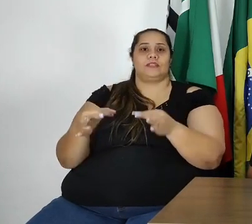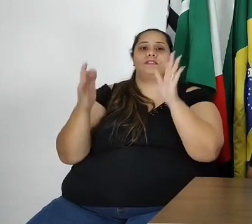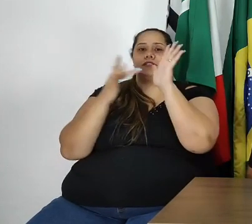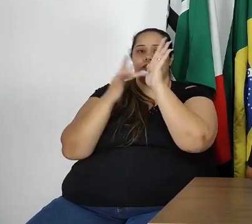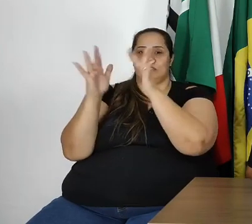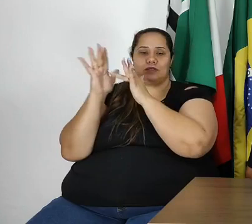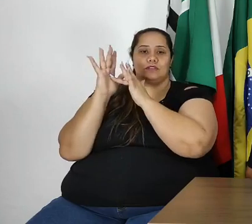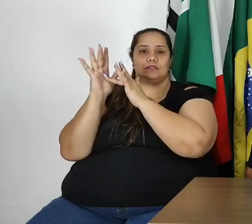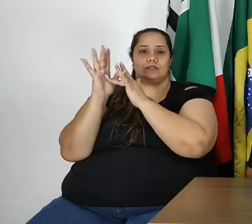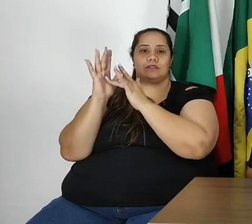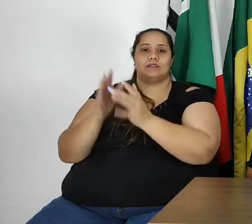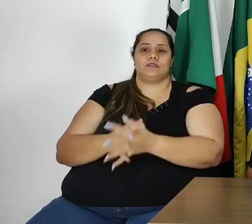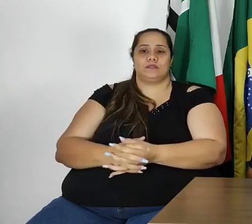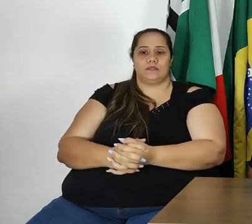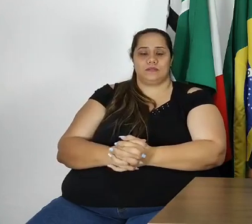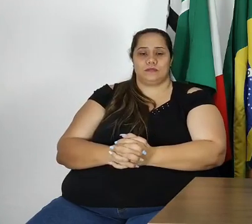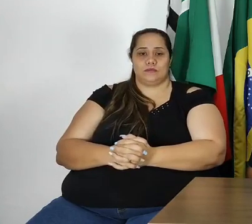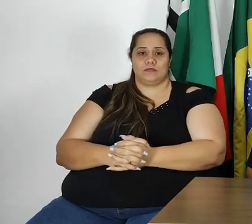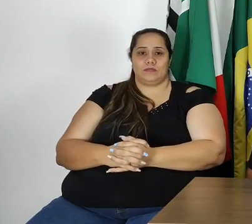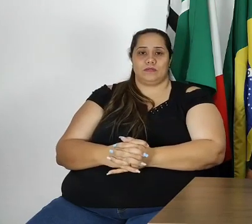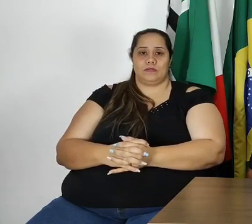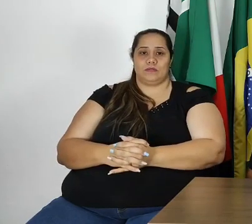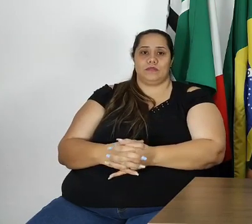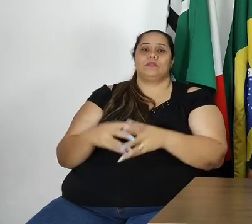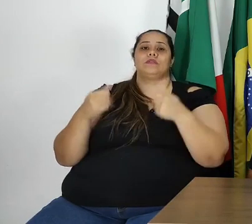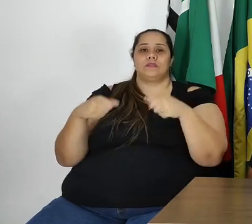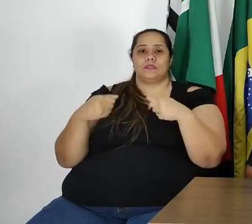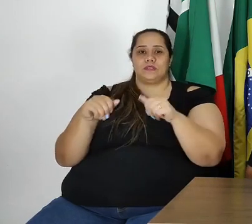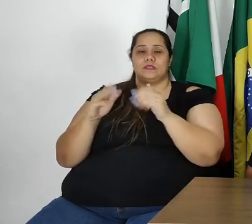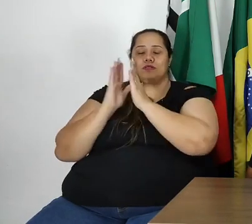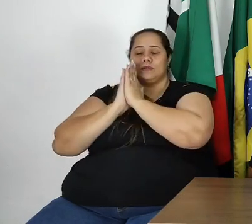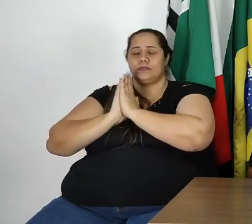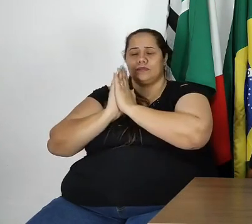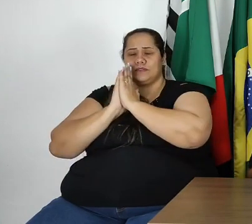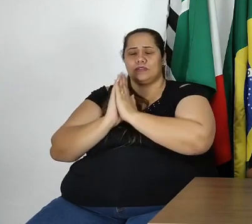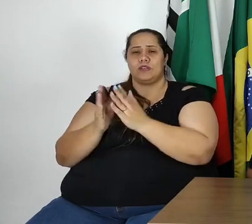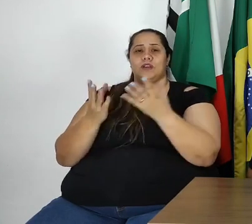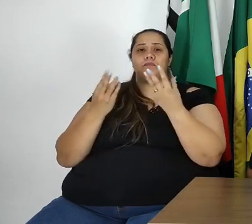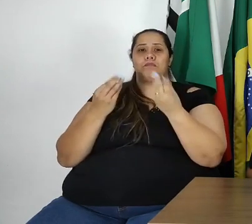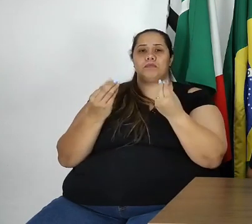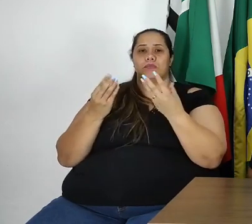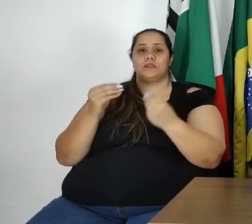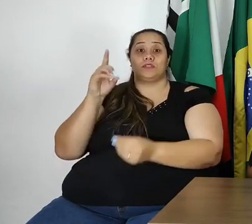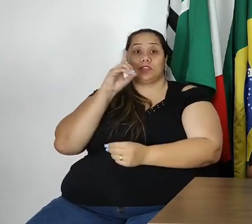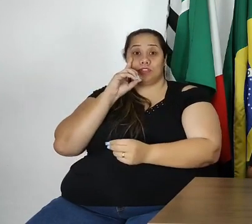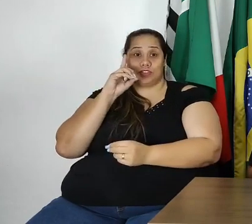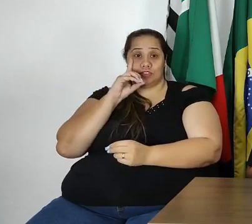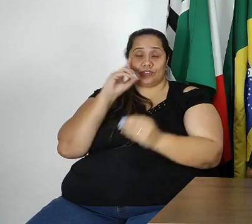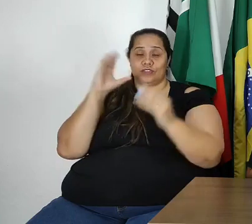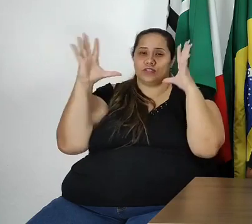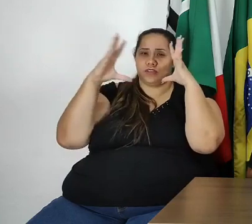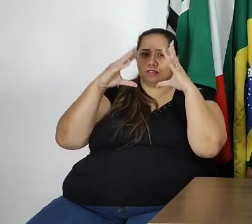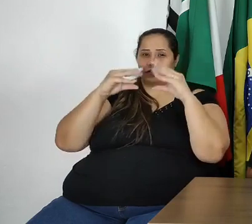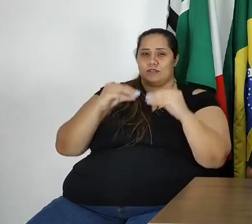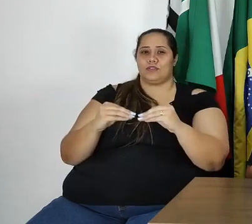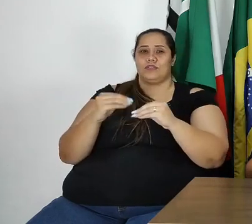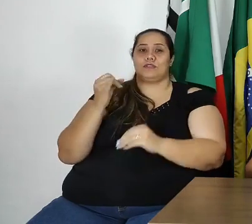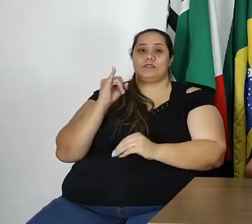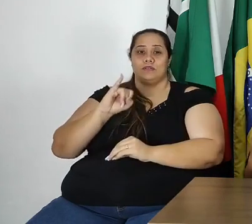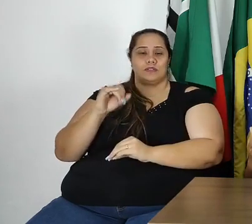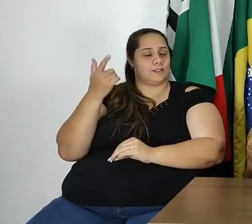Cristo. É preciso se dedicar em oração, meditar de dia e de noite. Se você não